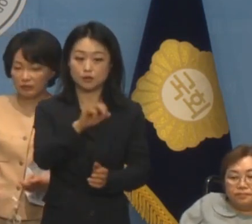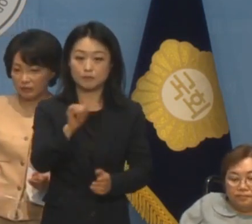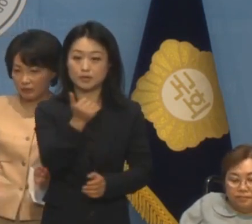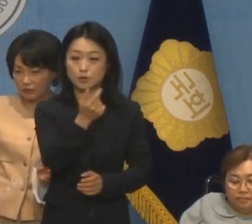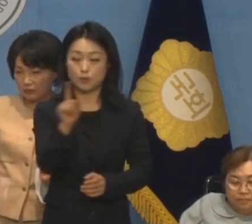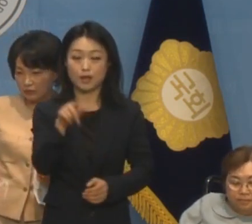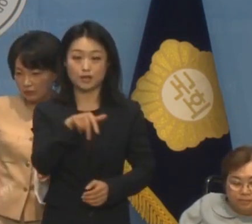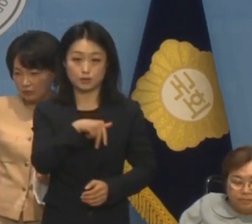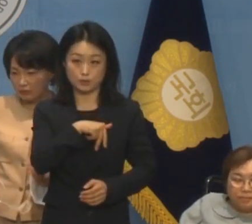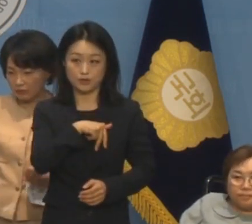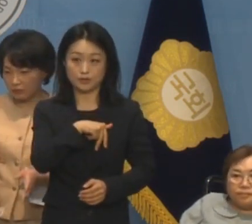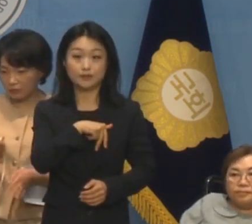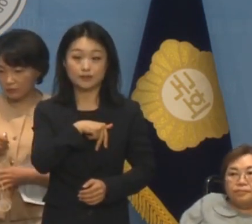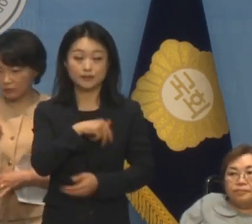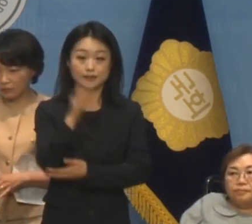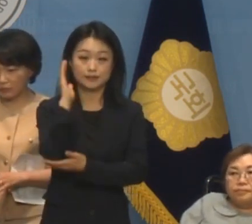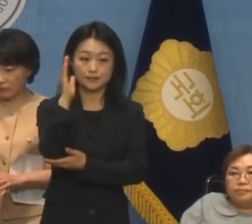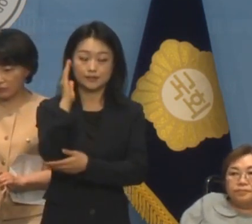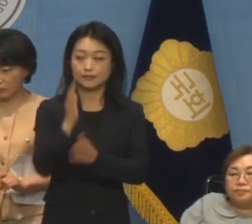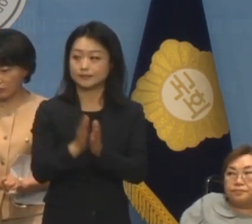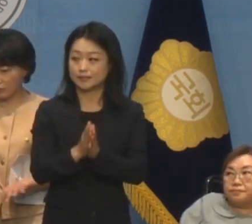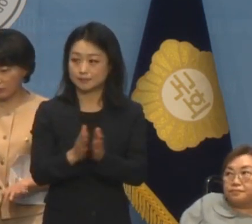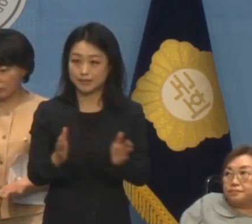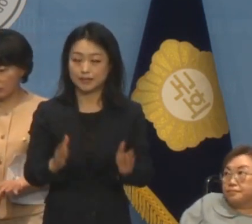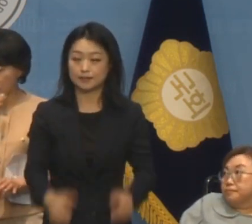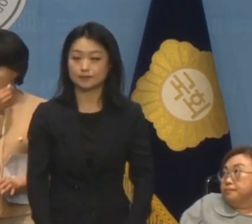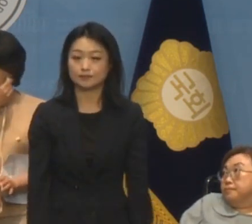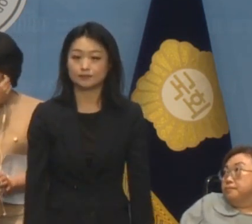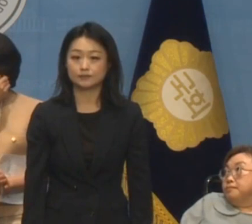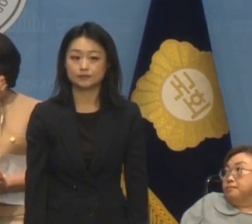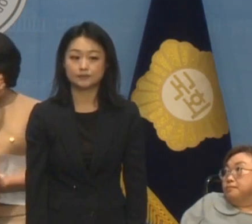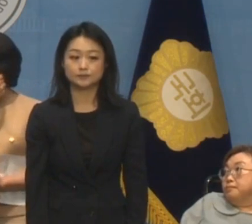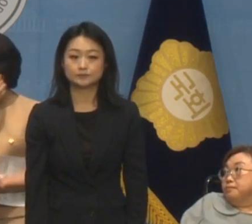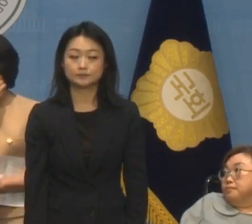의원님 발언 진행해 주시겠습니다.